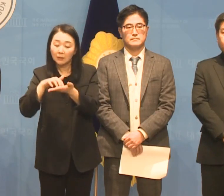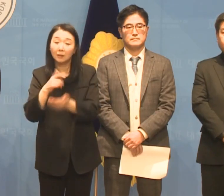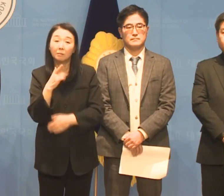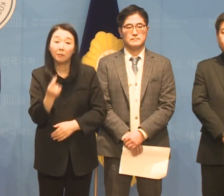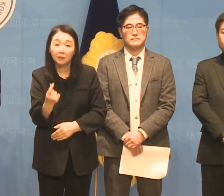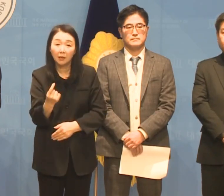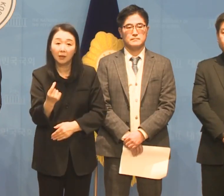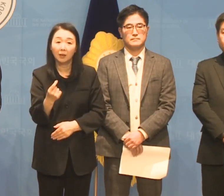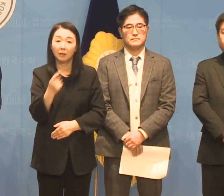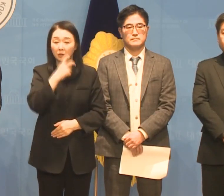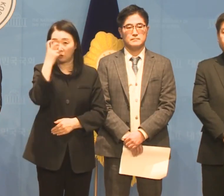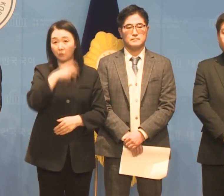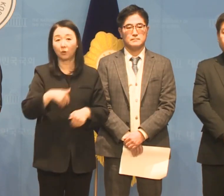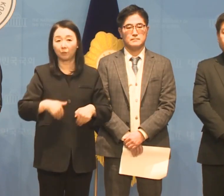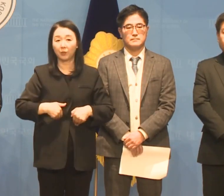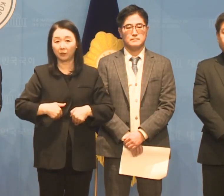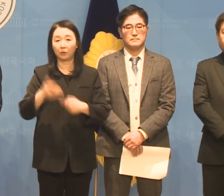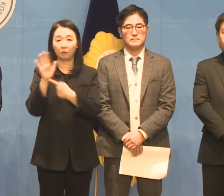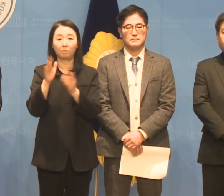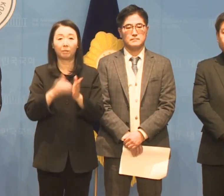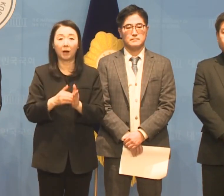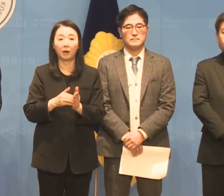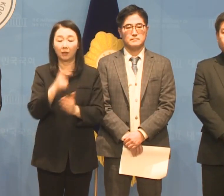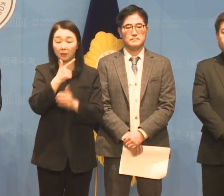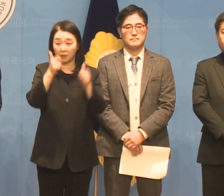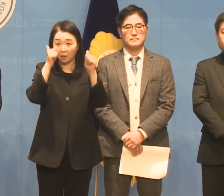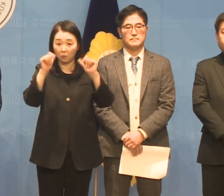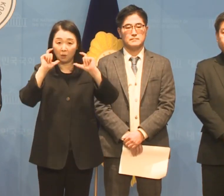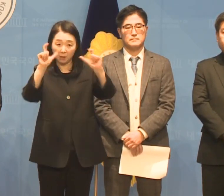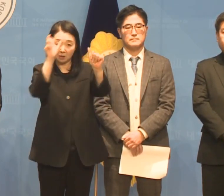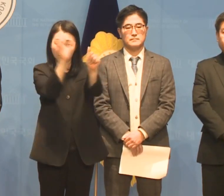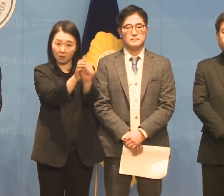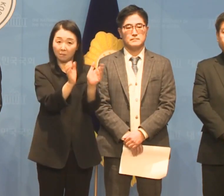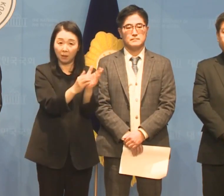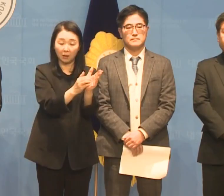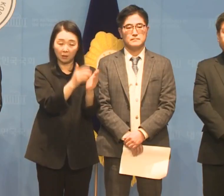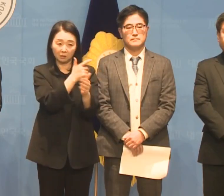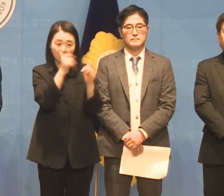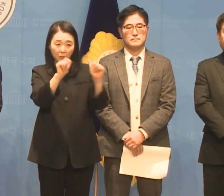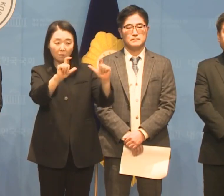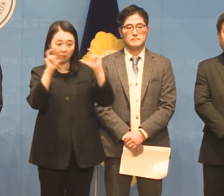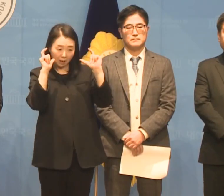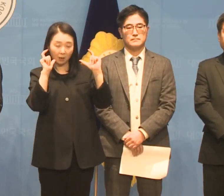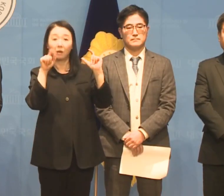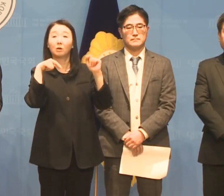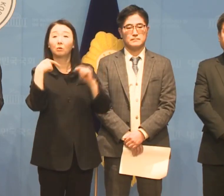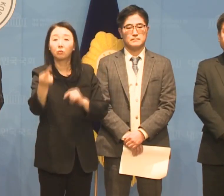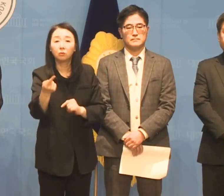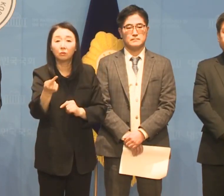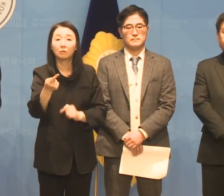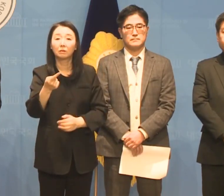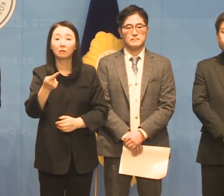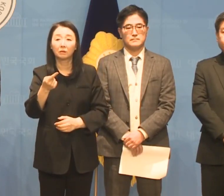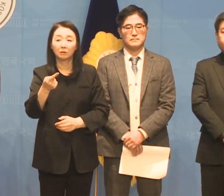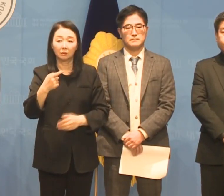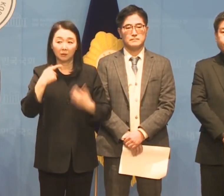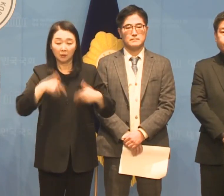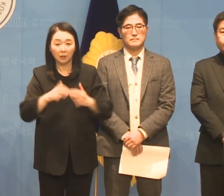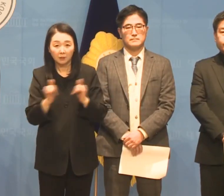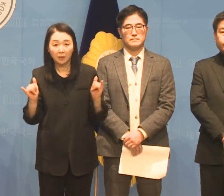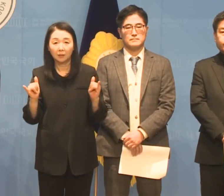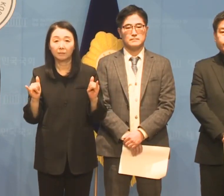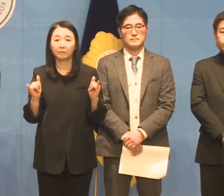맞는지 검토해야 된다고 했습니다. 그러면 대법원에 판결을 맡겨서 대법원 판결을 받고 만약에 약자들이